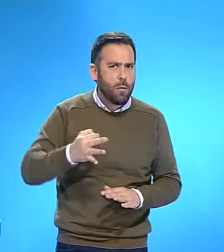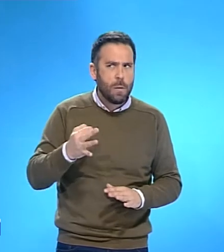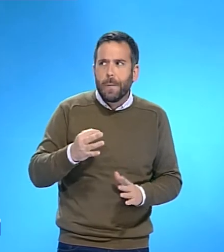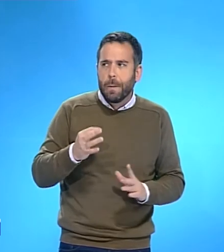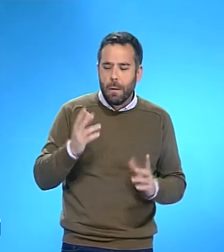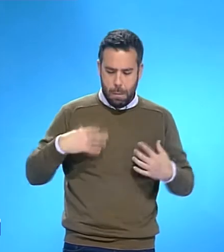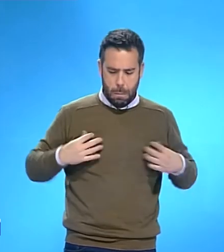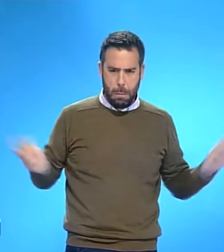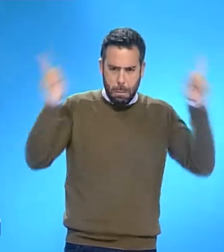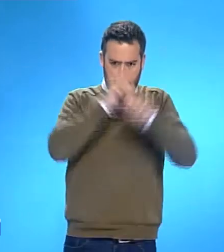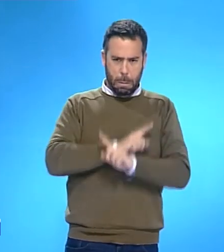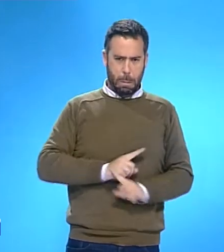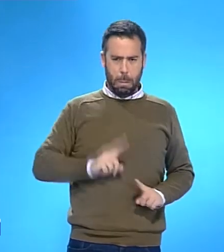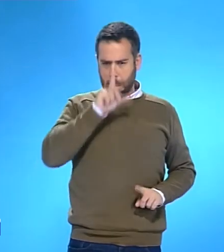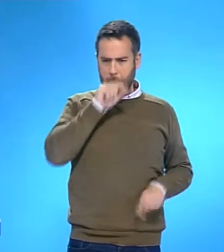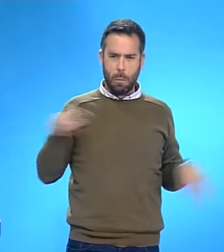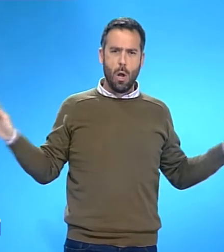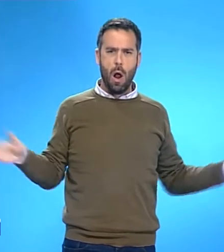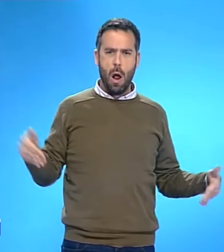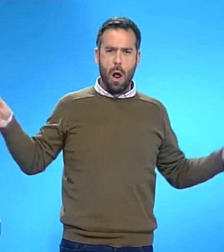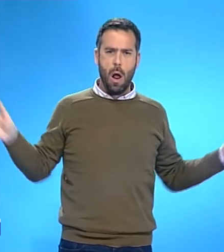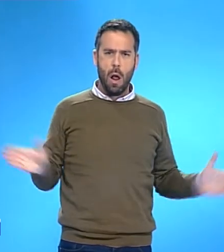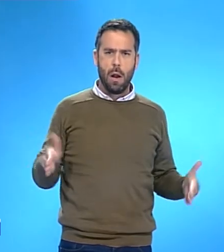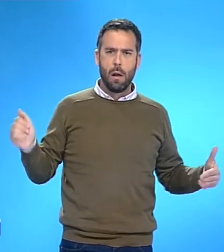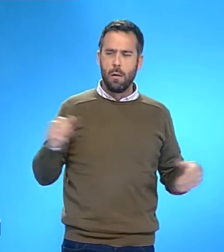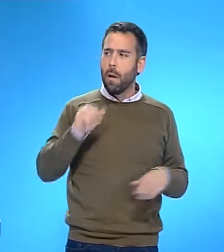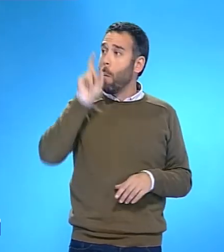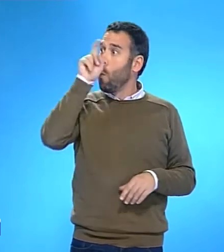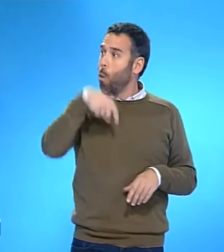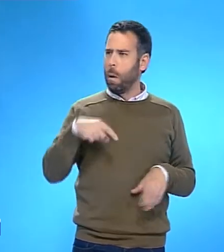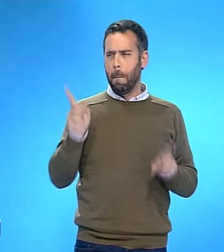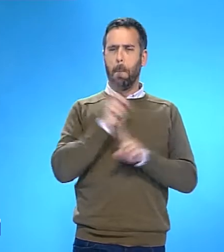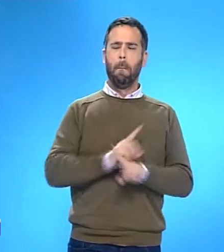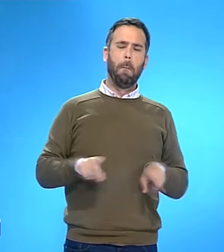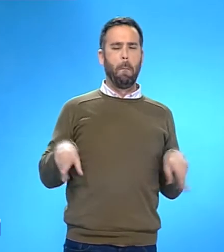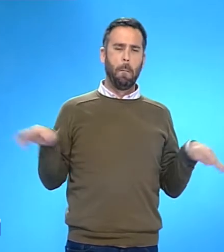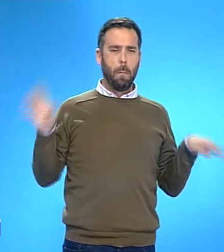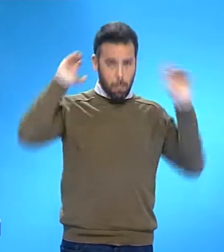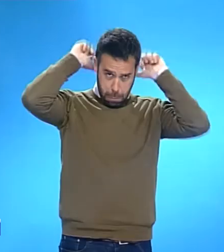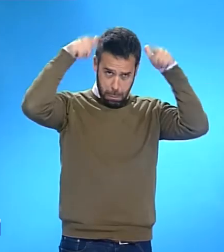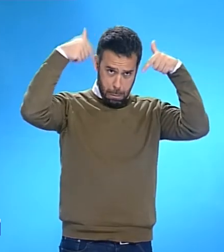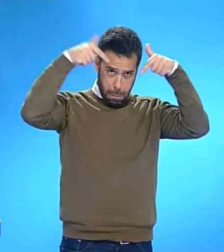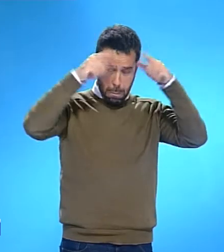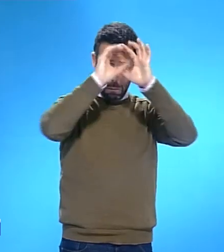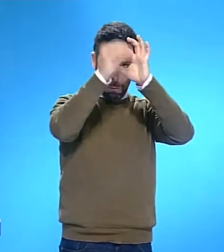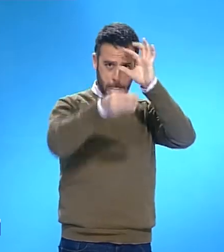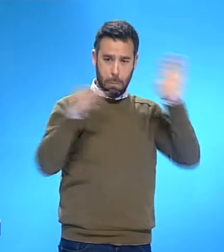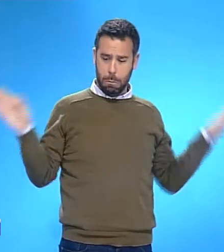eso era peligroso, así que le propuso disfrazarse de águila y pasar junto a la bruja disfrazados. ¿Y eso